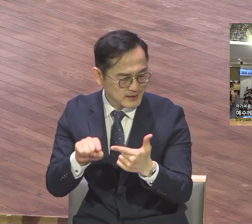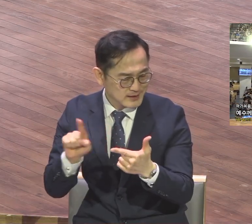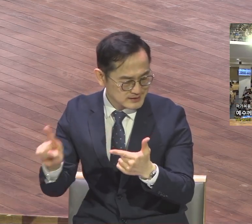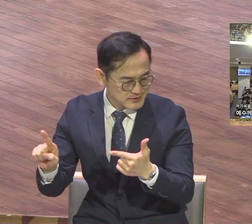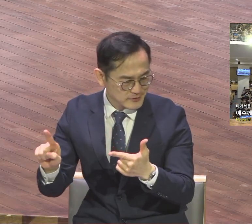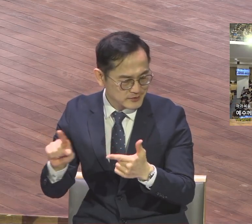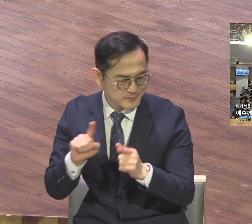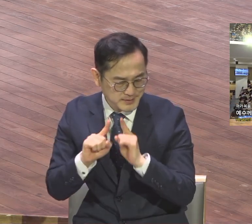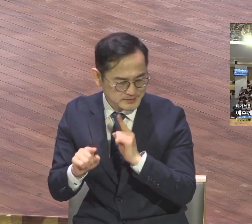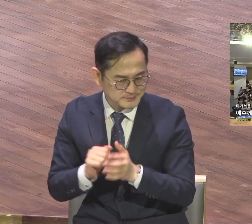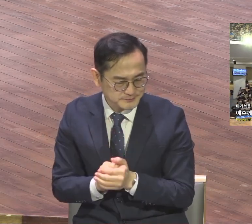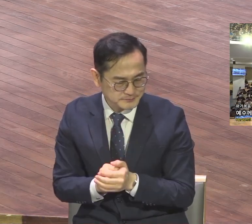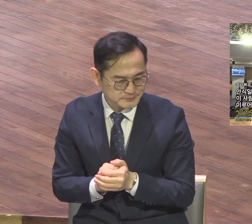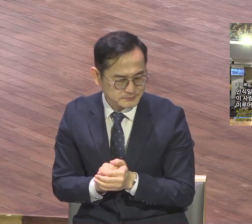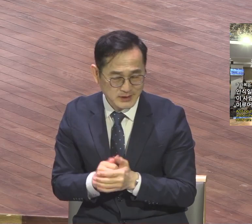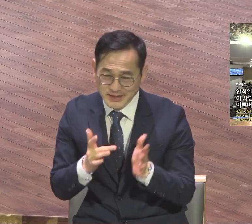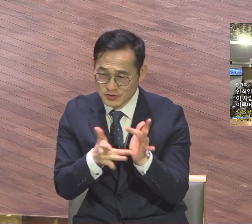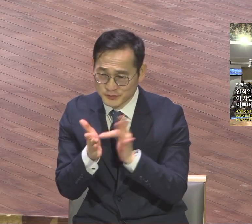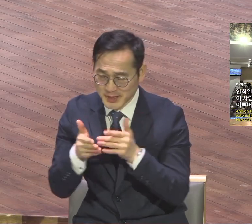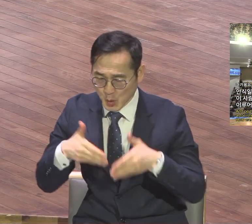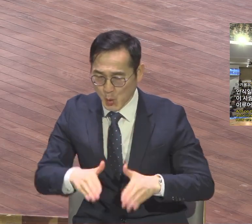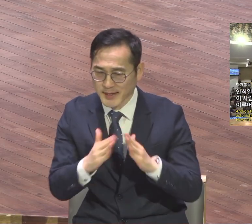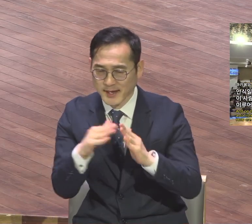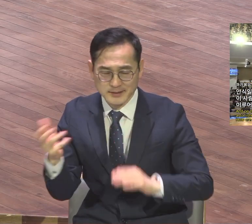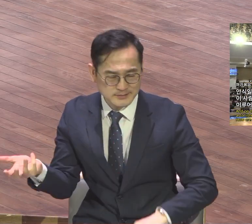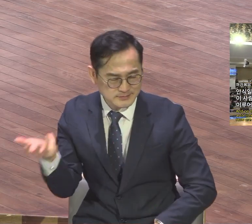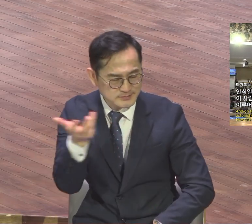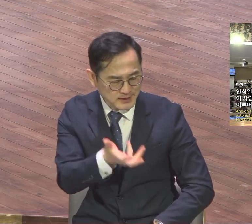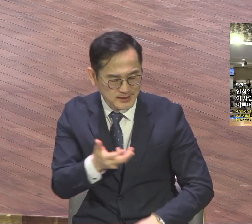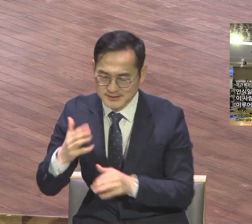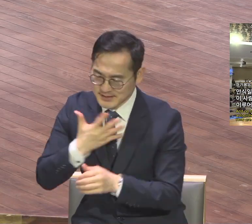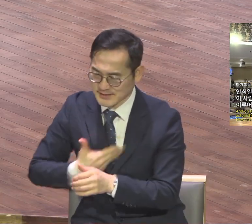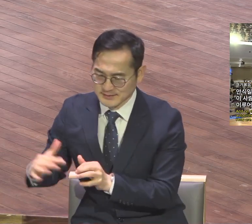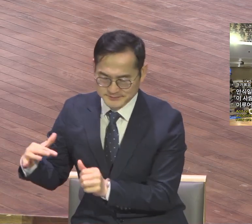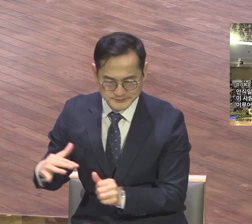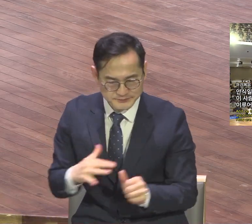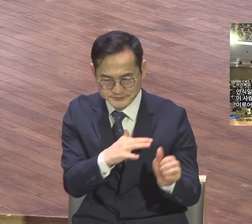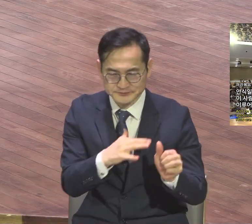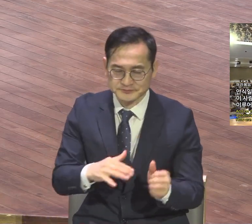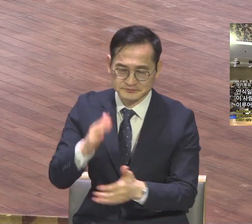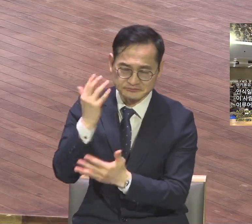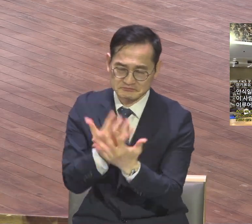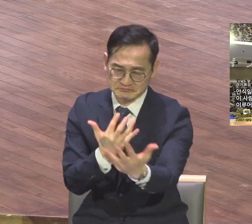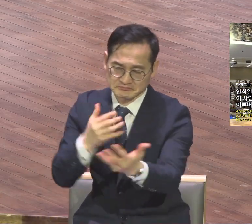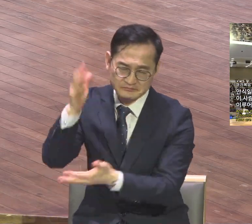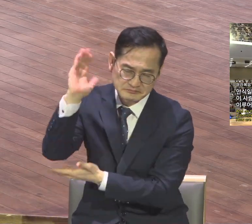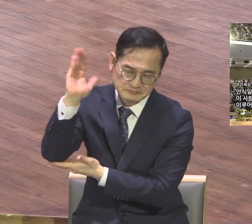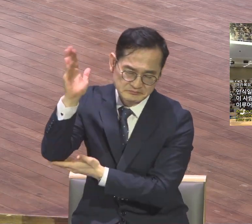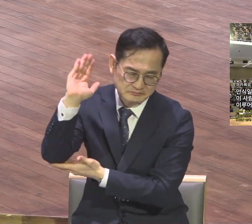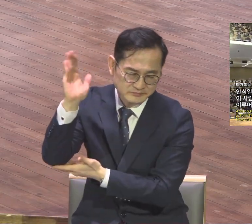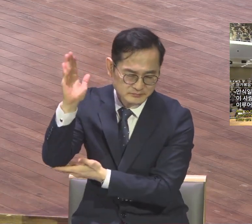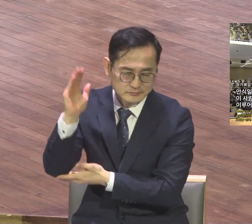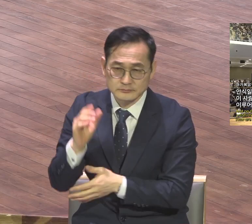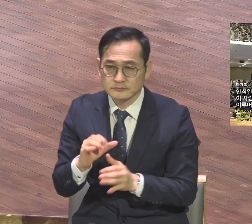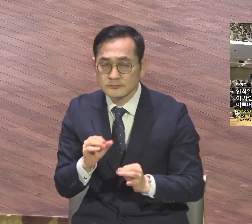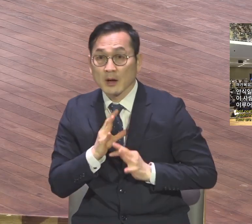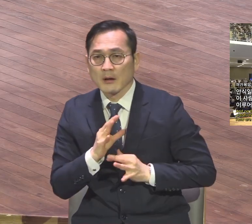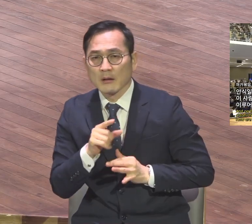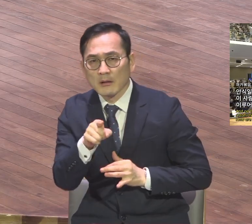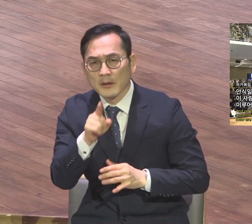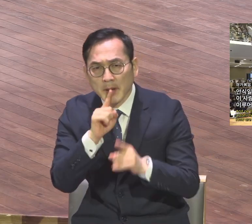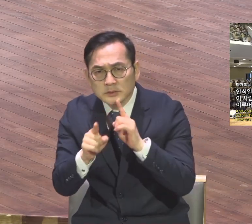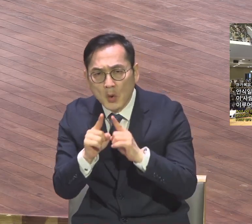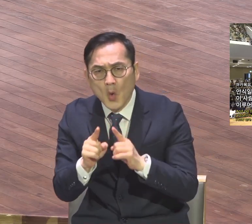가시니 제자들도 따르니라. 안식일이 되어 회당에서 가르치시니 많은 사람이 듣고 놀라 이르되 이 사람이 어디서 이런